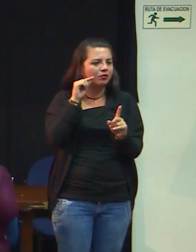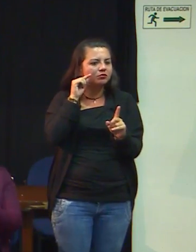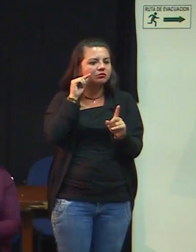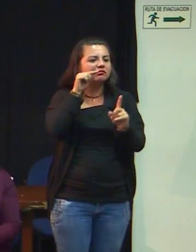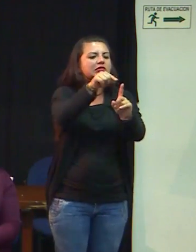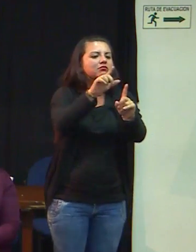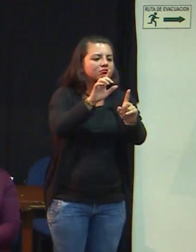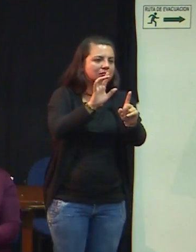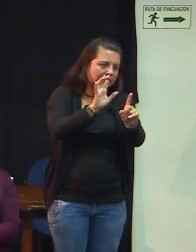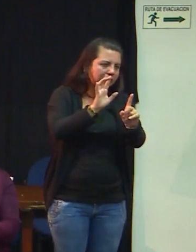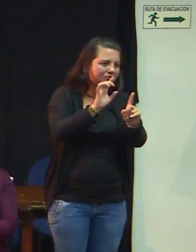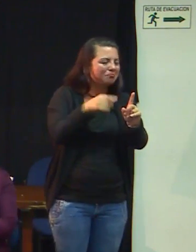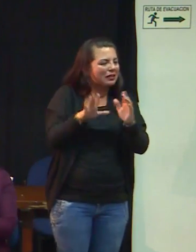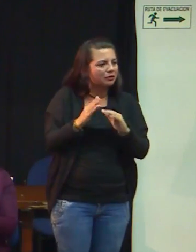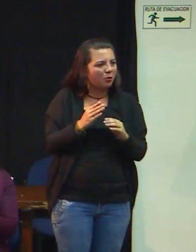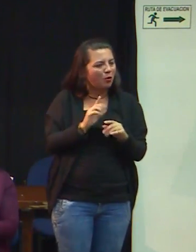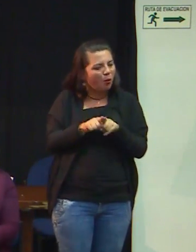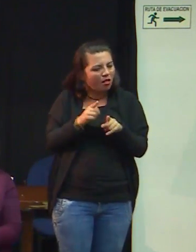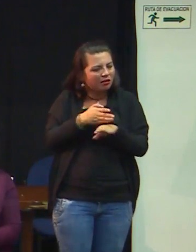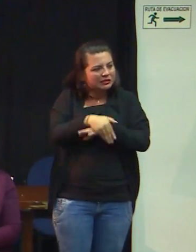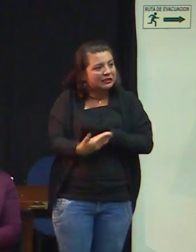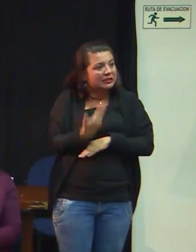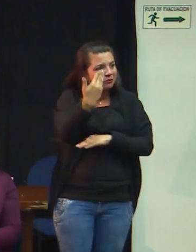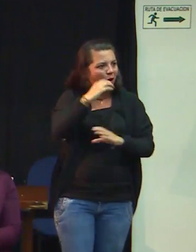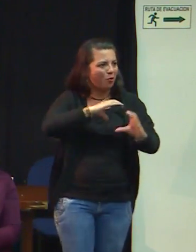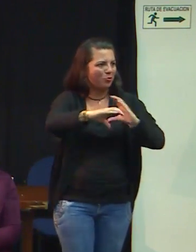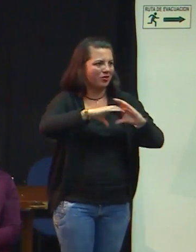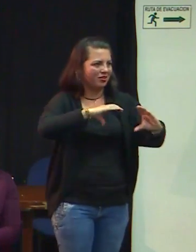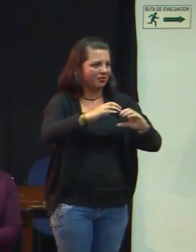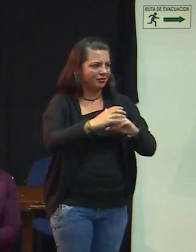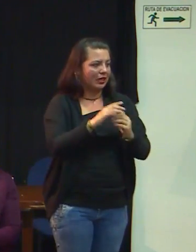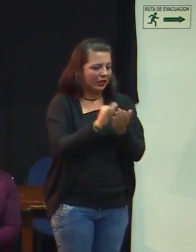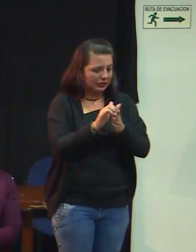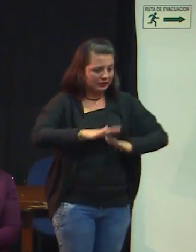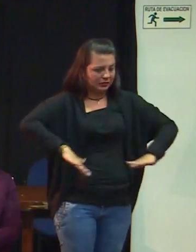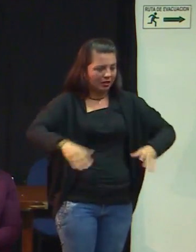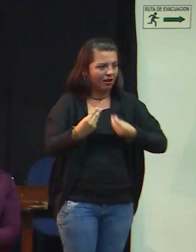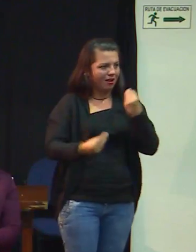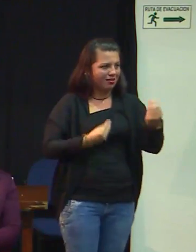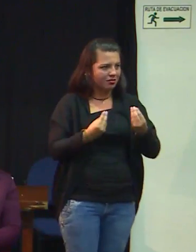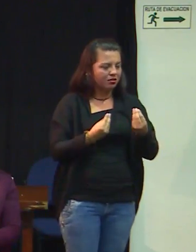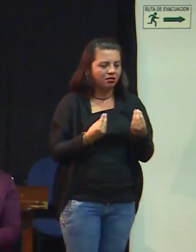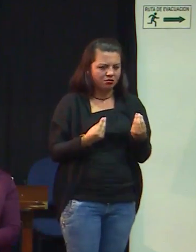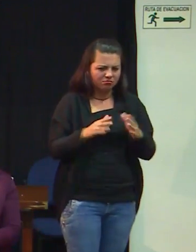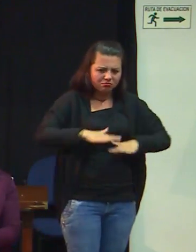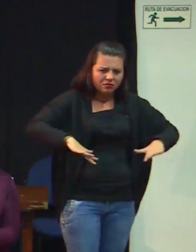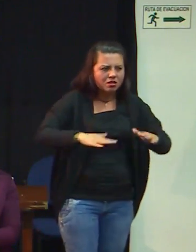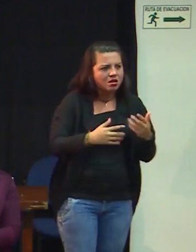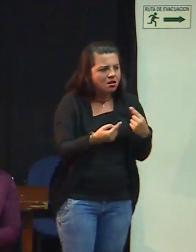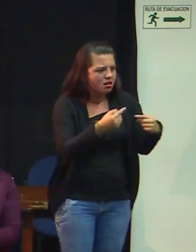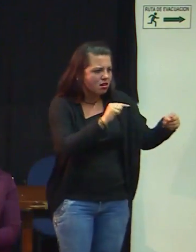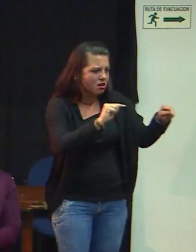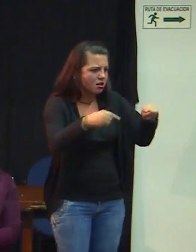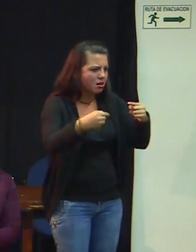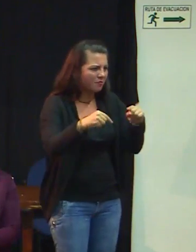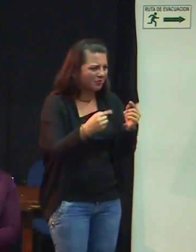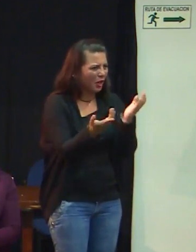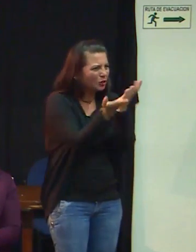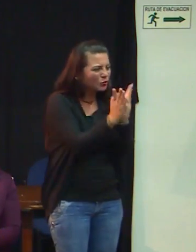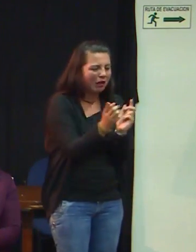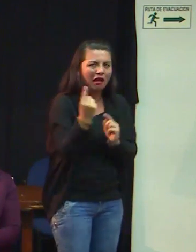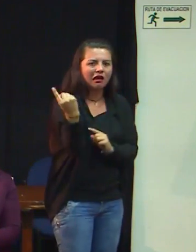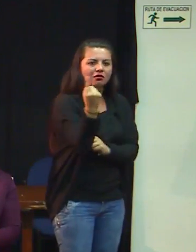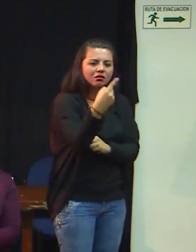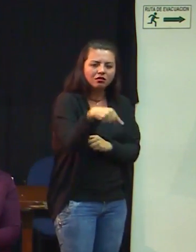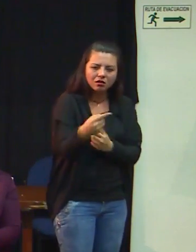que es lo único que nosotros hacemos en este espacio, recoger las discusiones de los estudiantes, del grueso del estudiantado